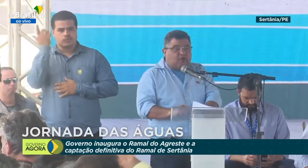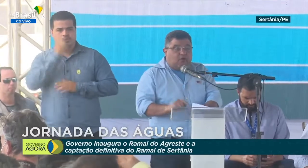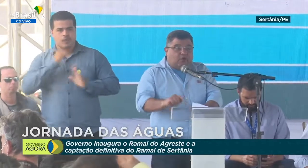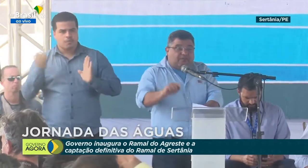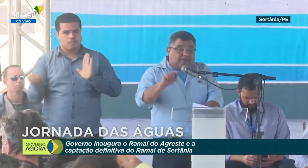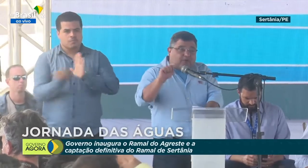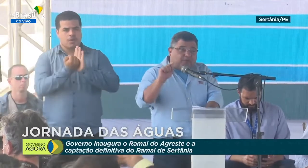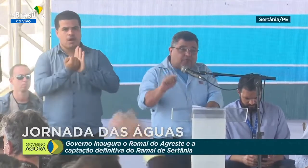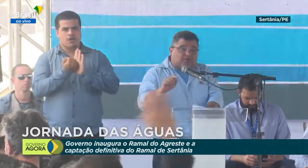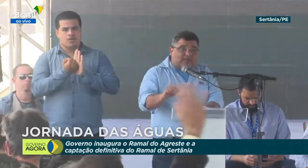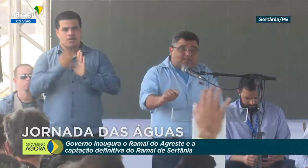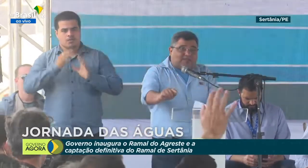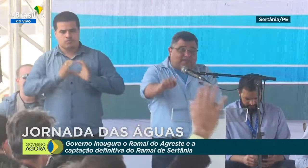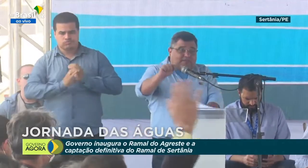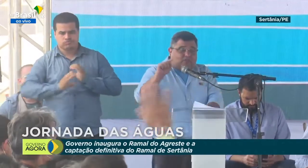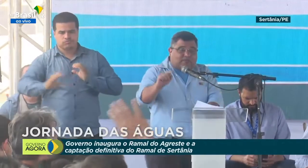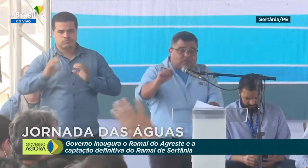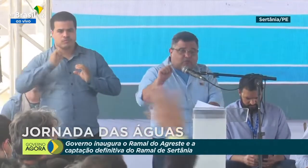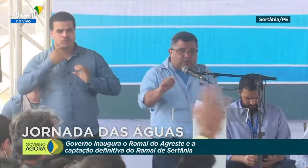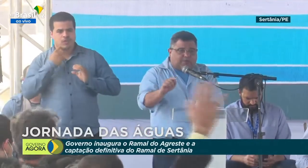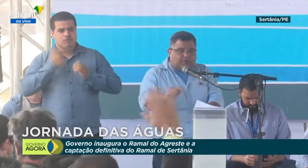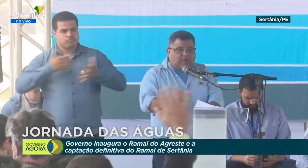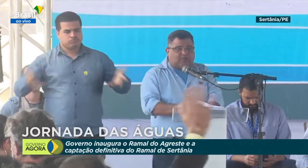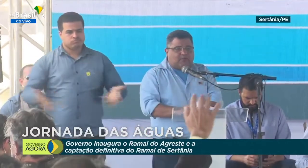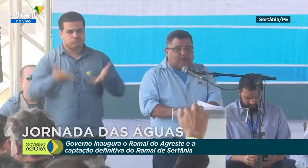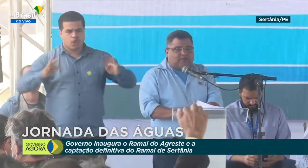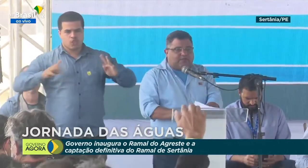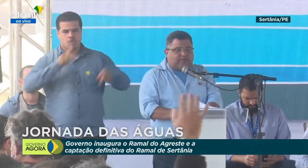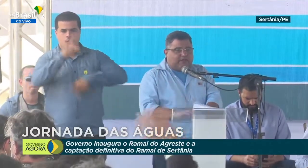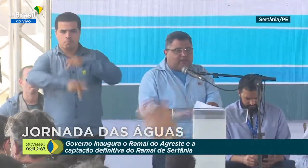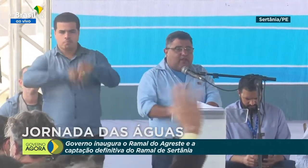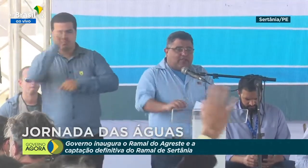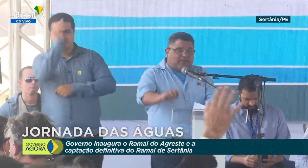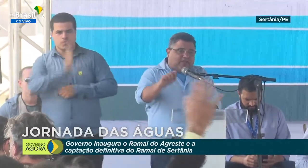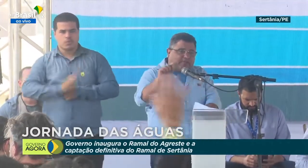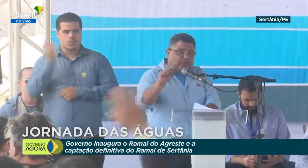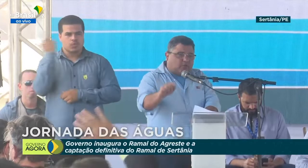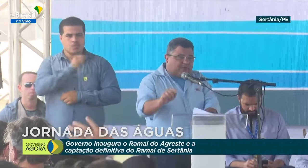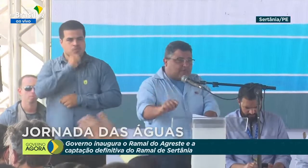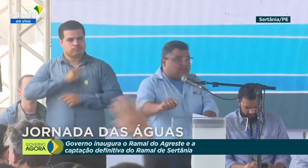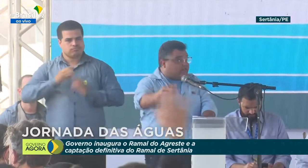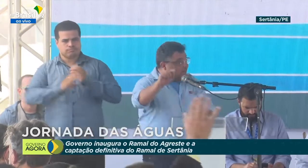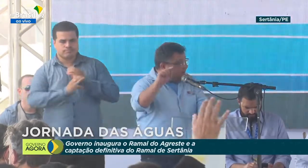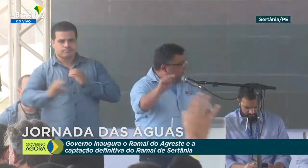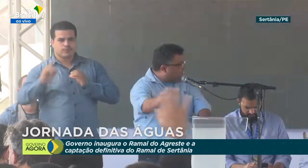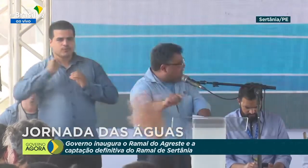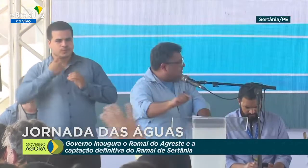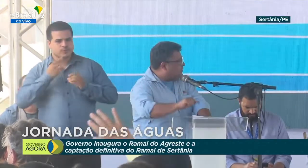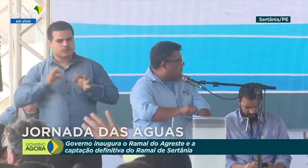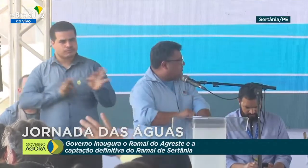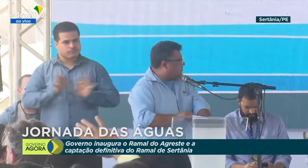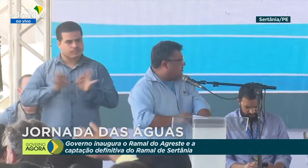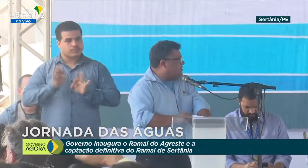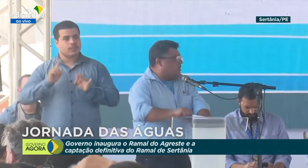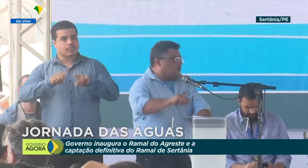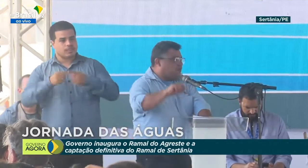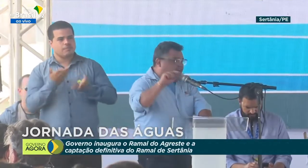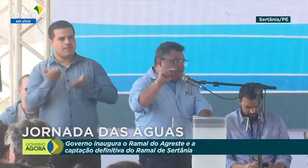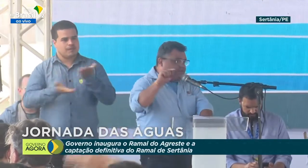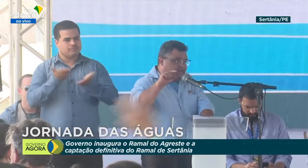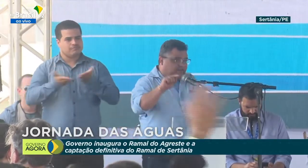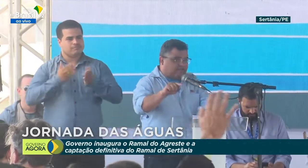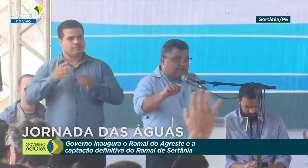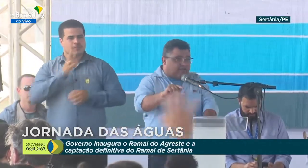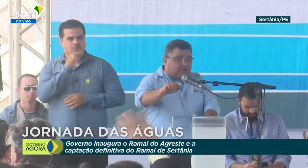saneamento, onde vai proporcionar saneamento a toda a população brasileira. Saneamento esse que também vai tratar os nossos rios, que